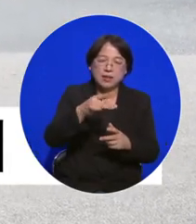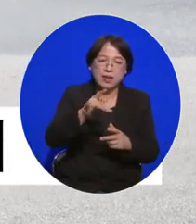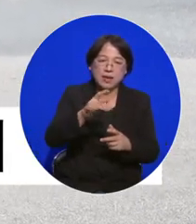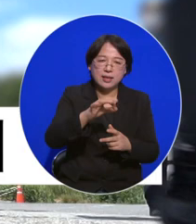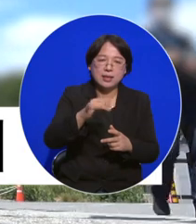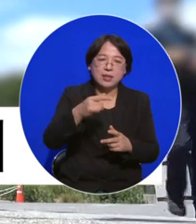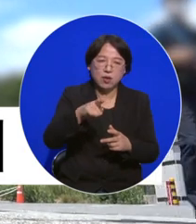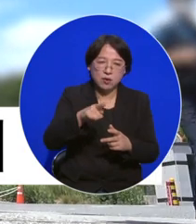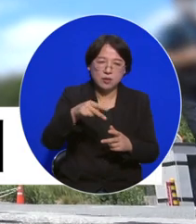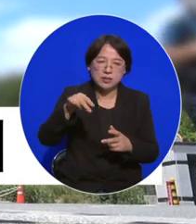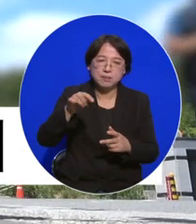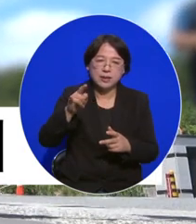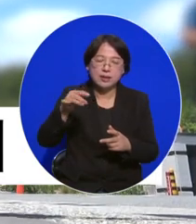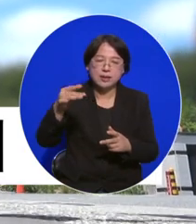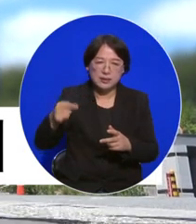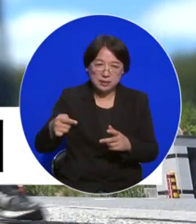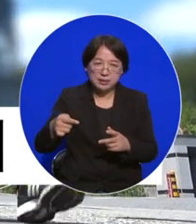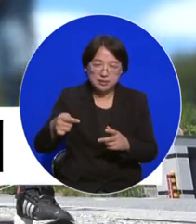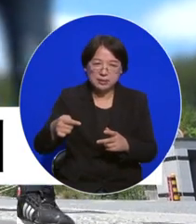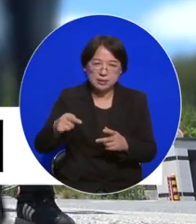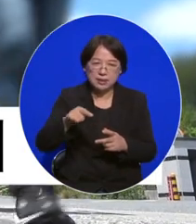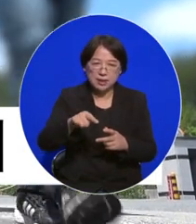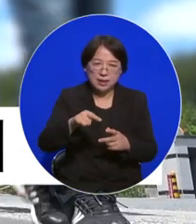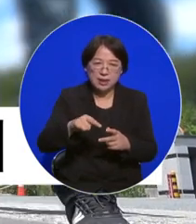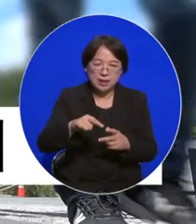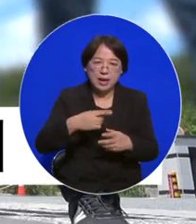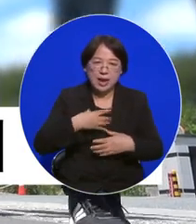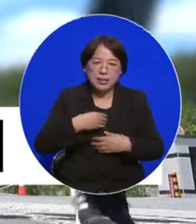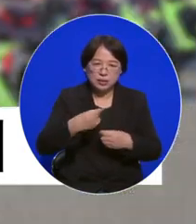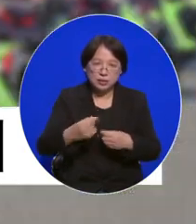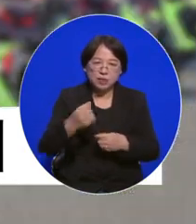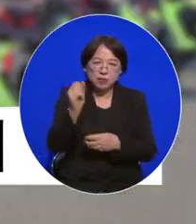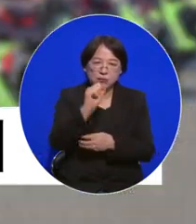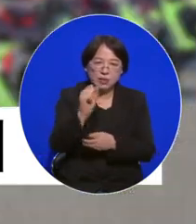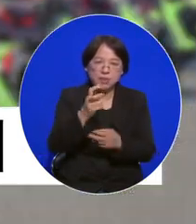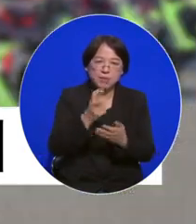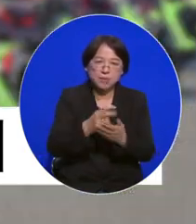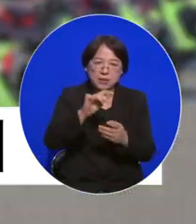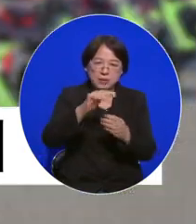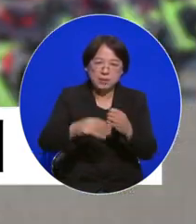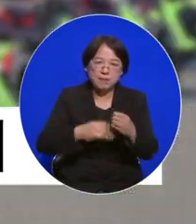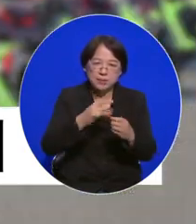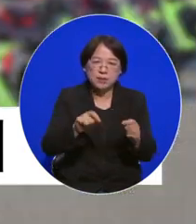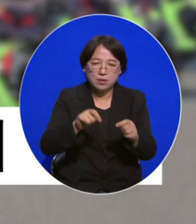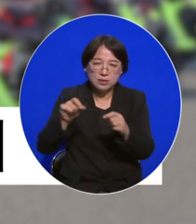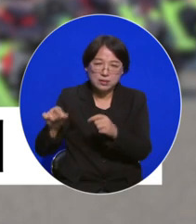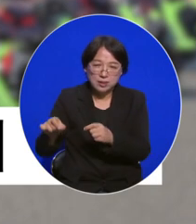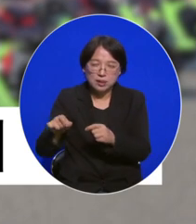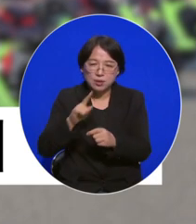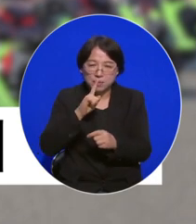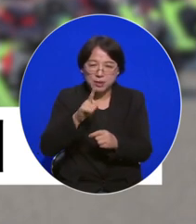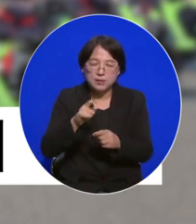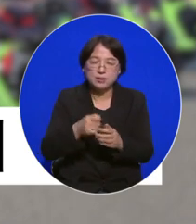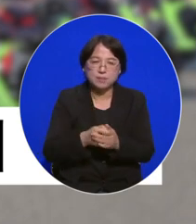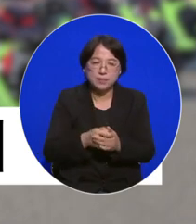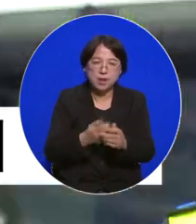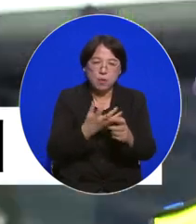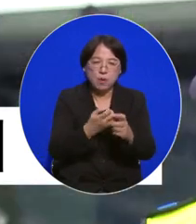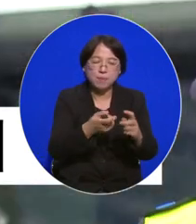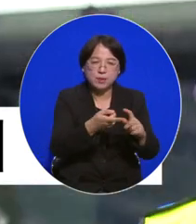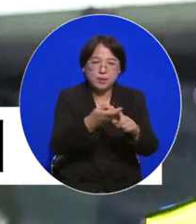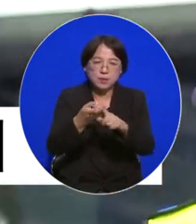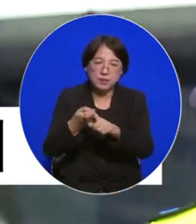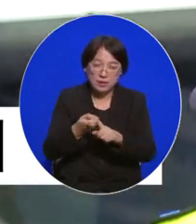중인 안전운임자를 3년 연장하겠다고 대안을 제시했습니다 다만 화물연대가 추가 적용을 요구하고 있는